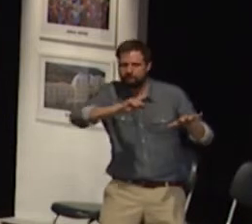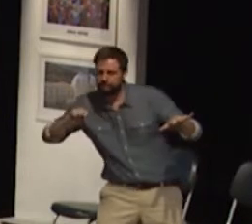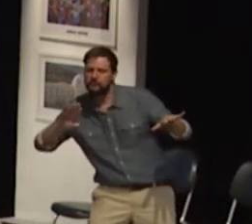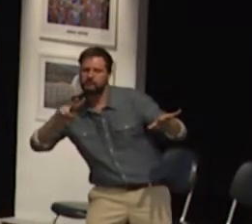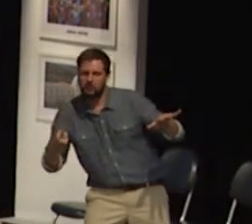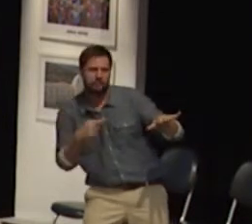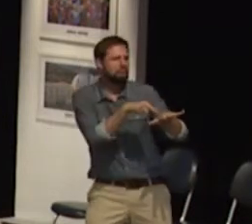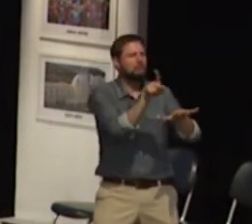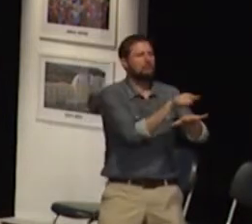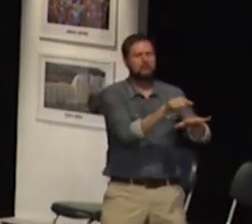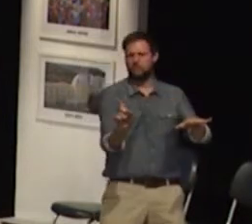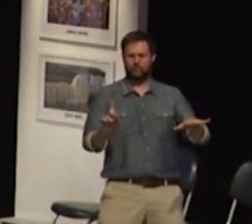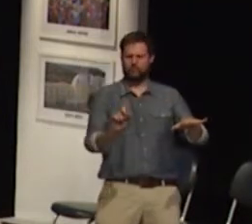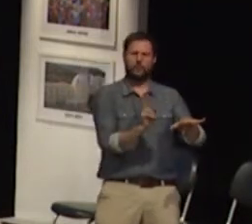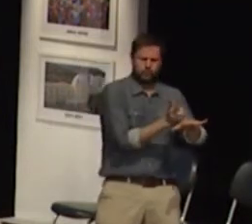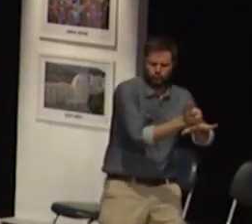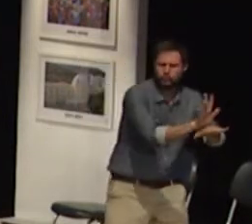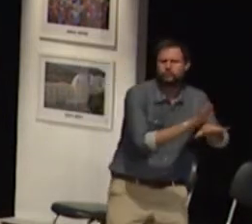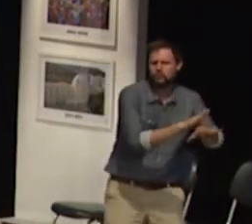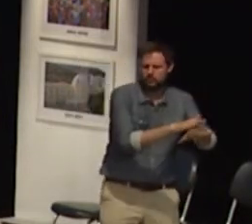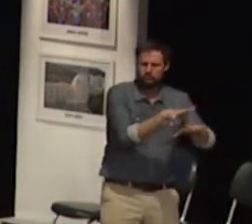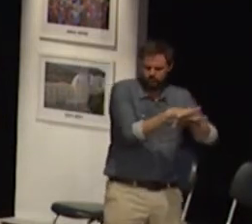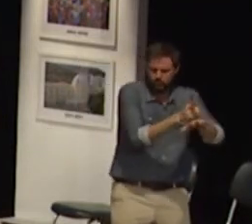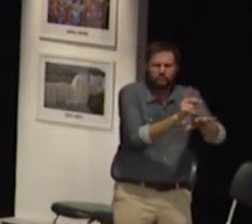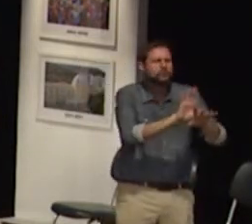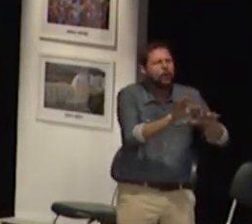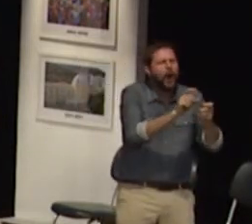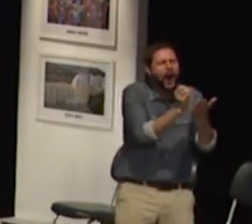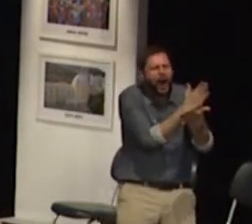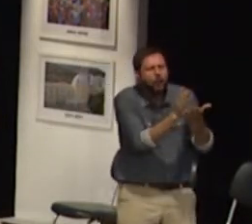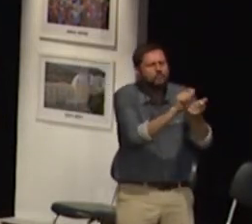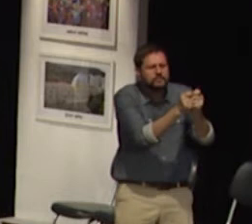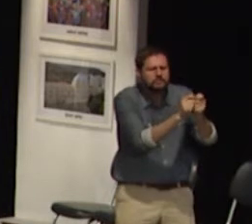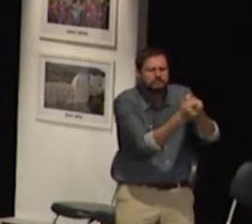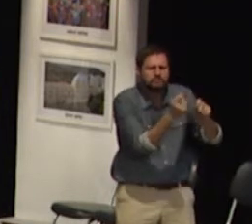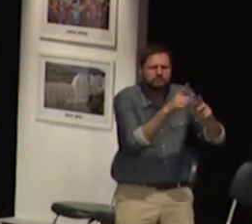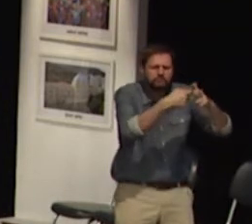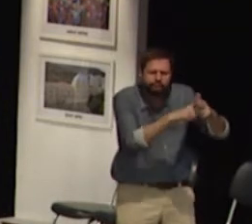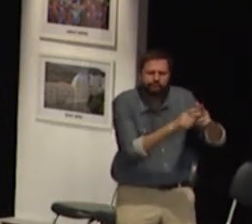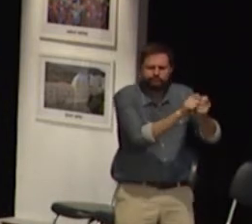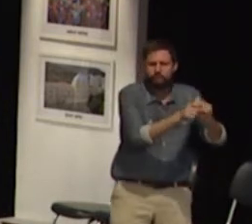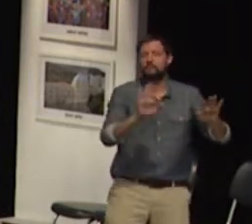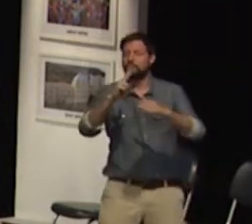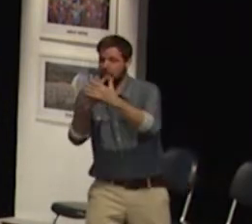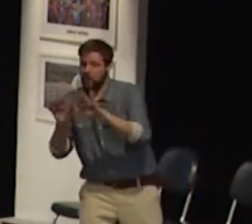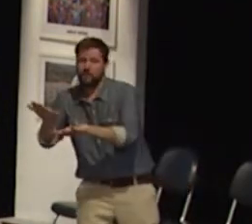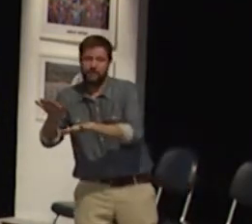essas pessoas dentro do Ministério, para que a gente continue as escolas inclusivas, faz